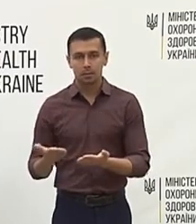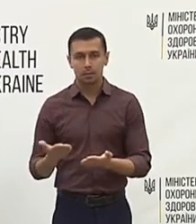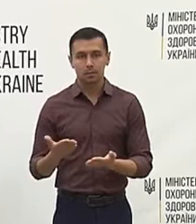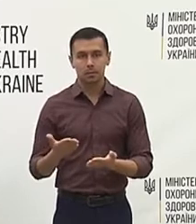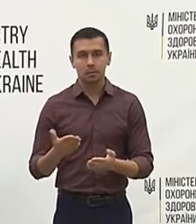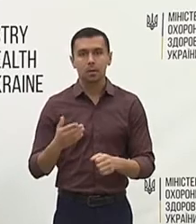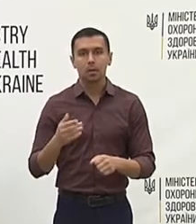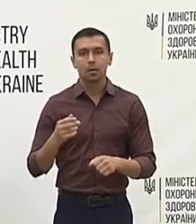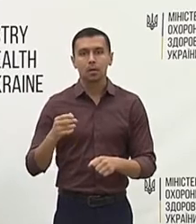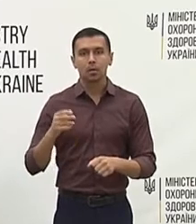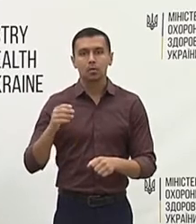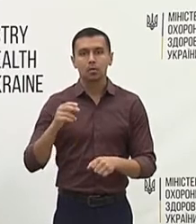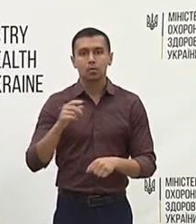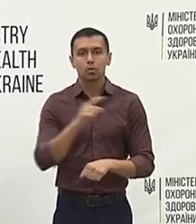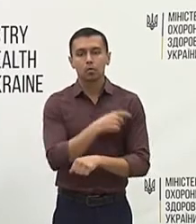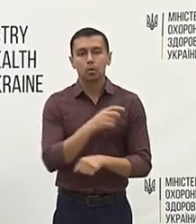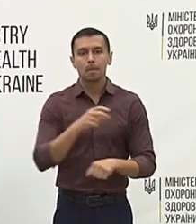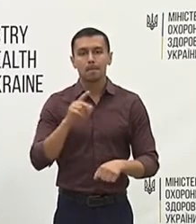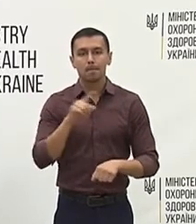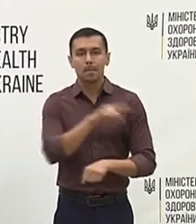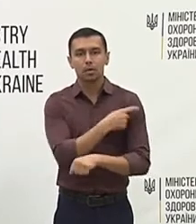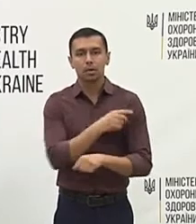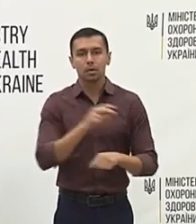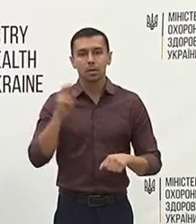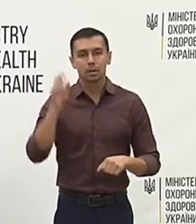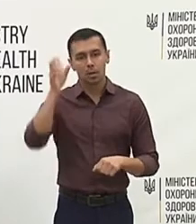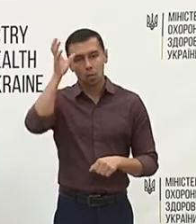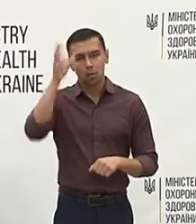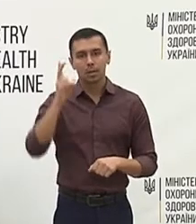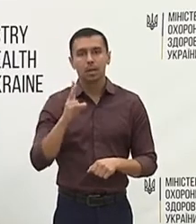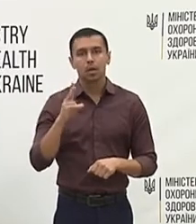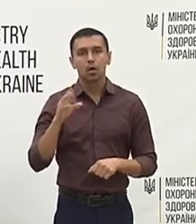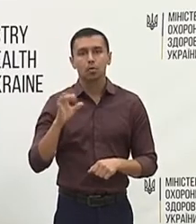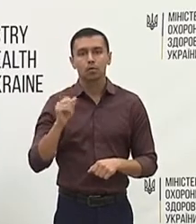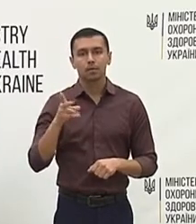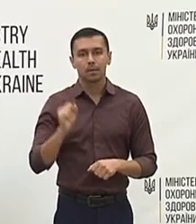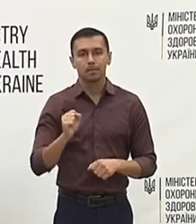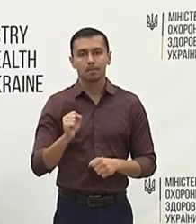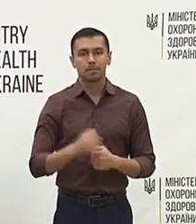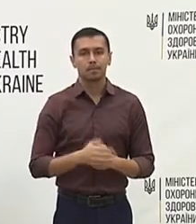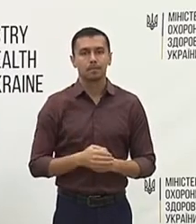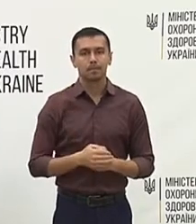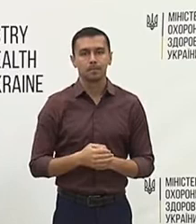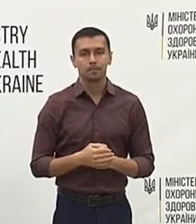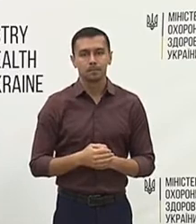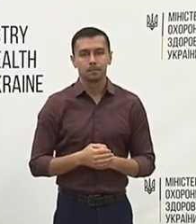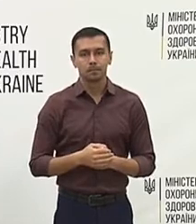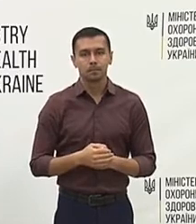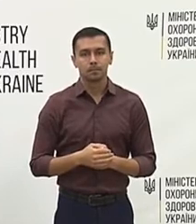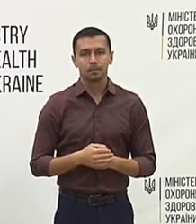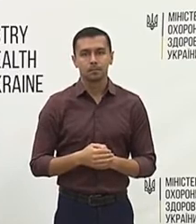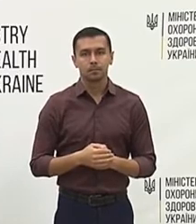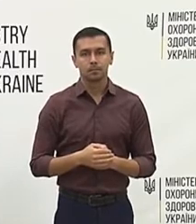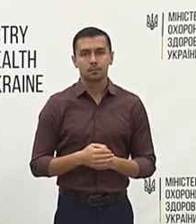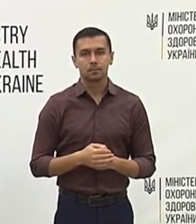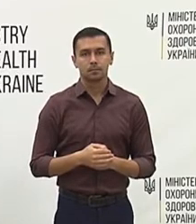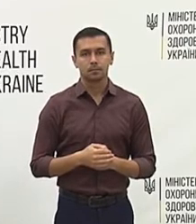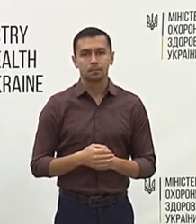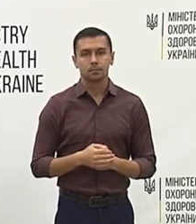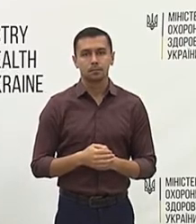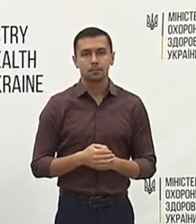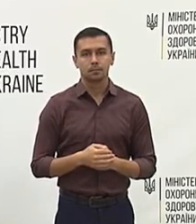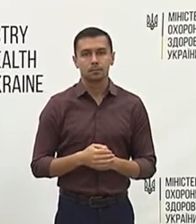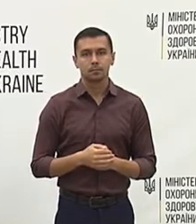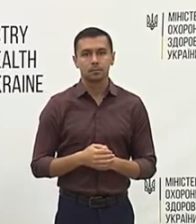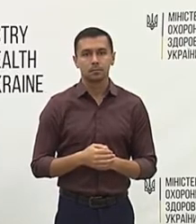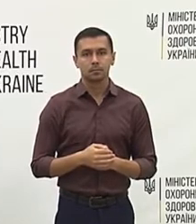доктора медичних наук Наталію Миколаївну Фроновську.